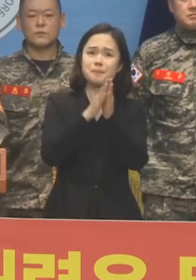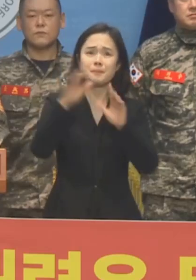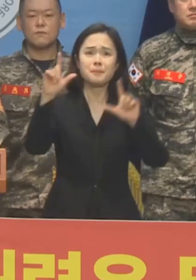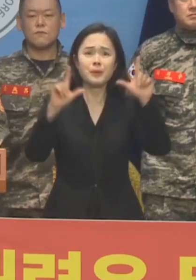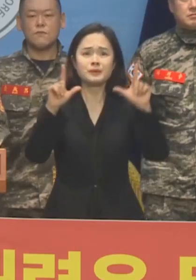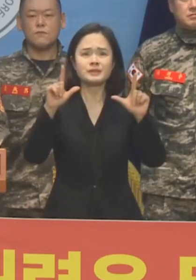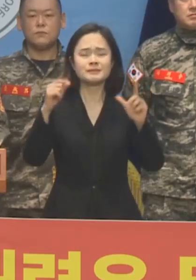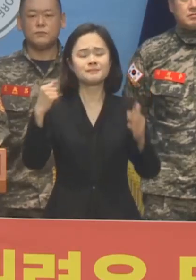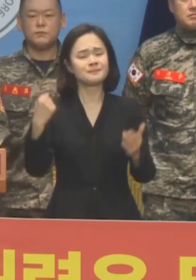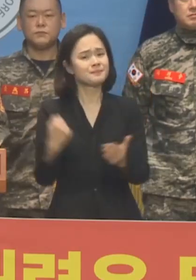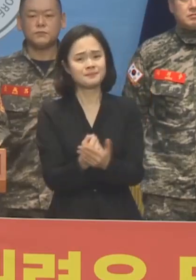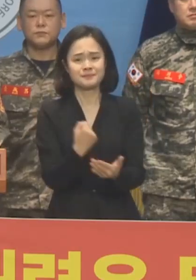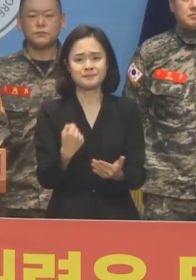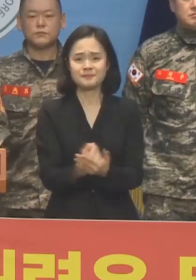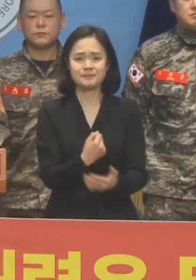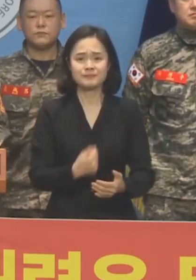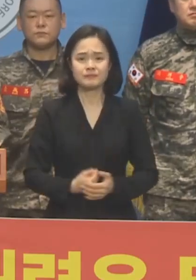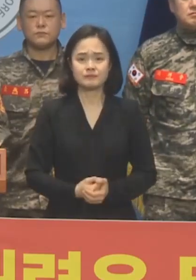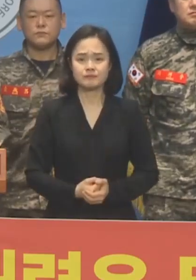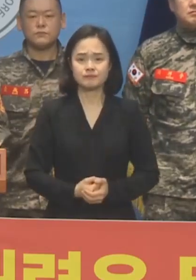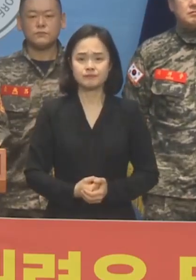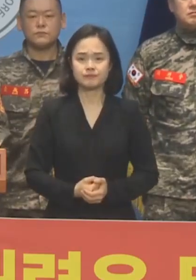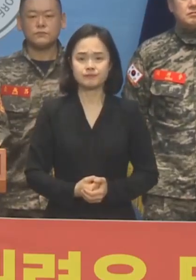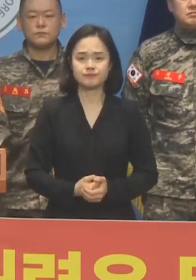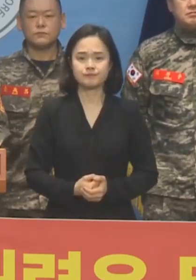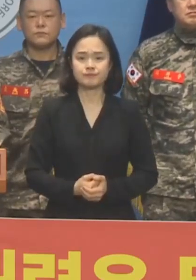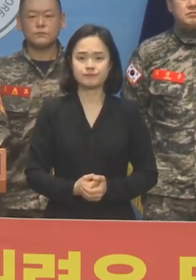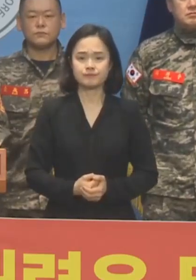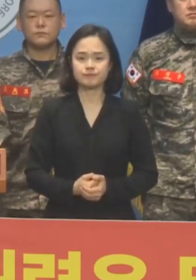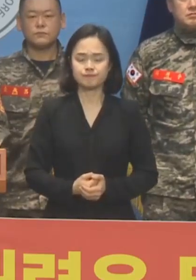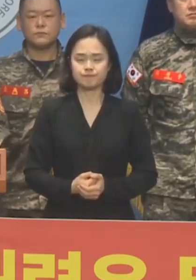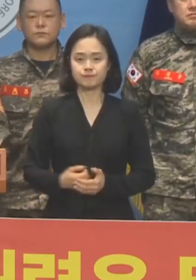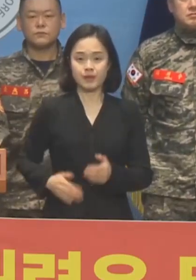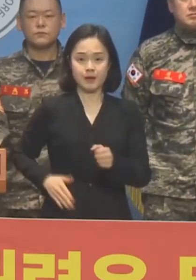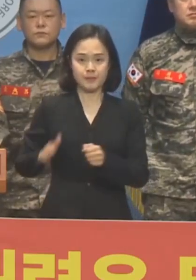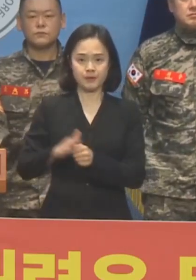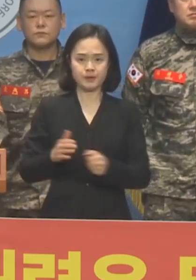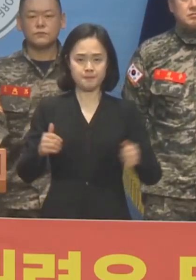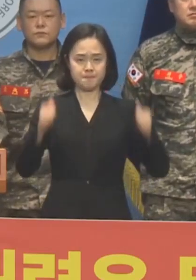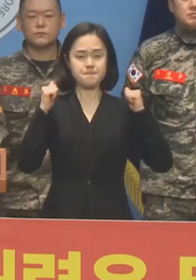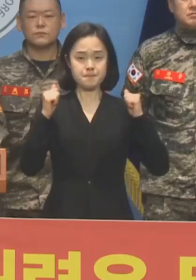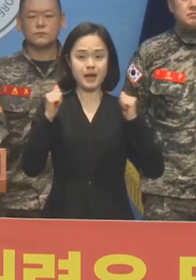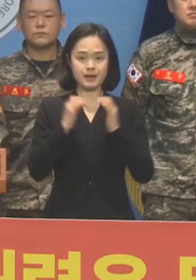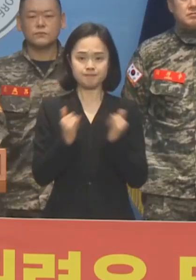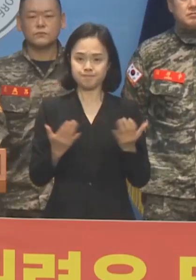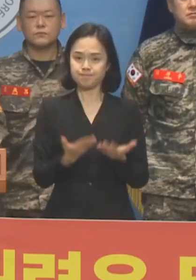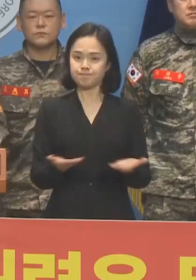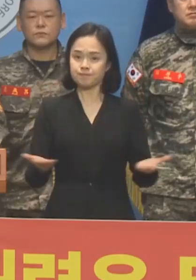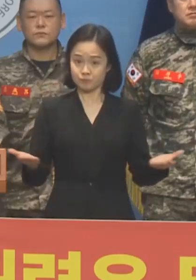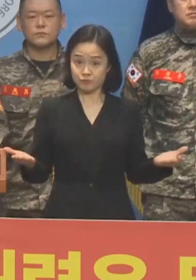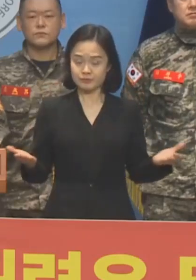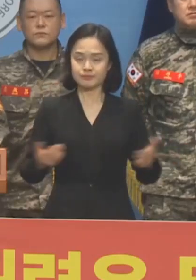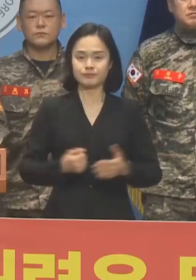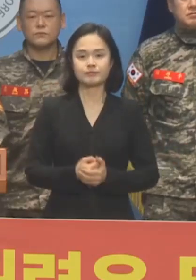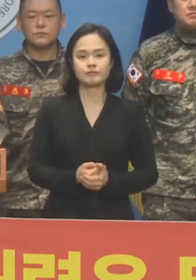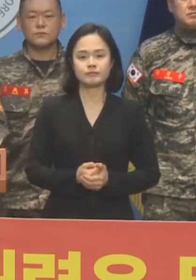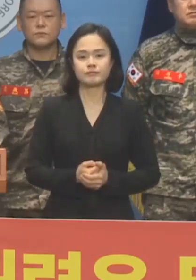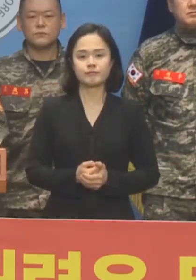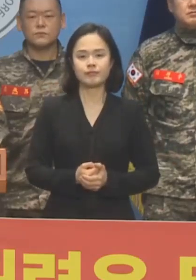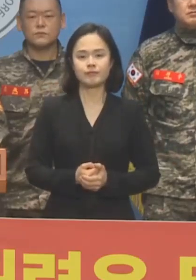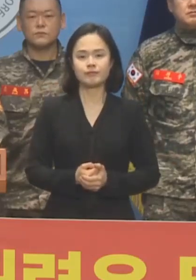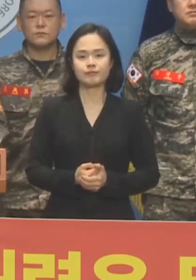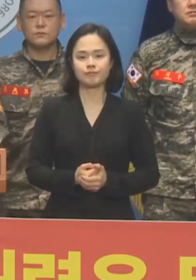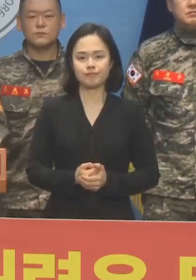우리 해병대 예비역 연대는 이제서야 한 가지 숙제를 마쳤습니다. 우리의